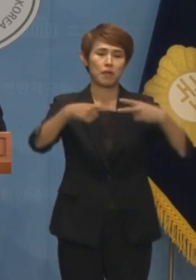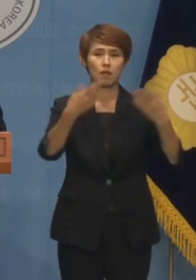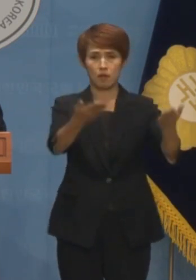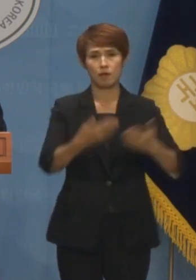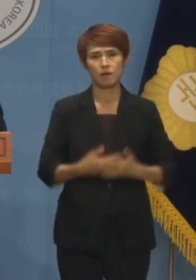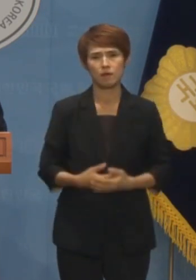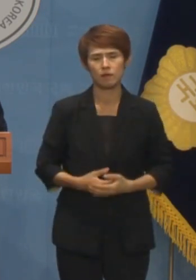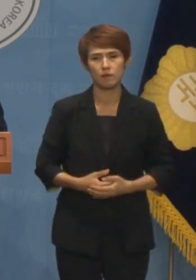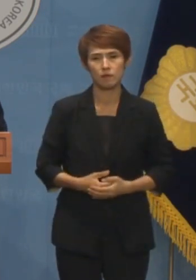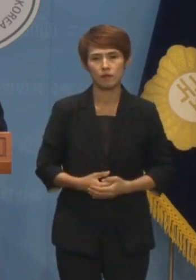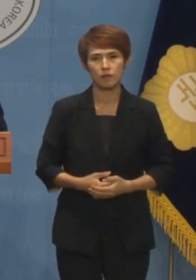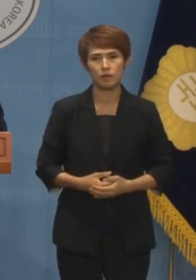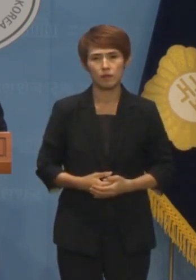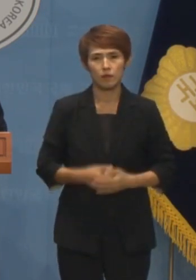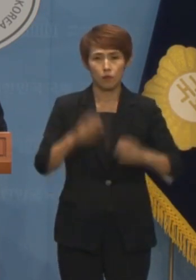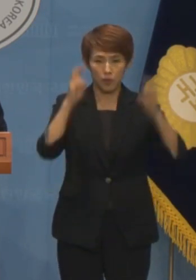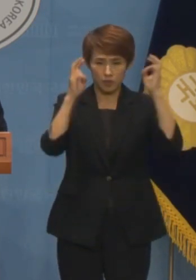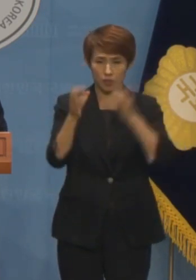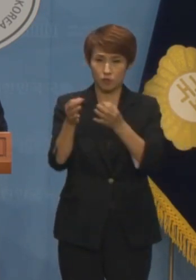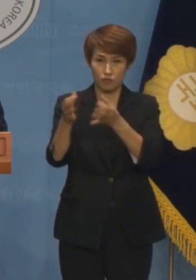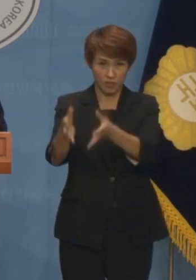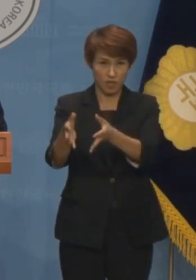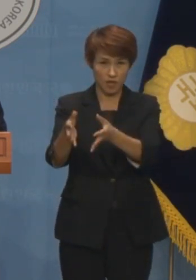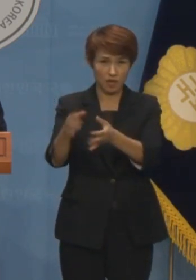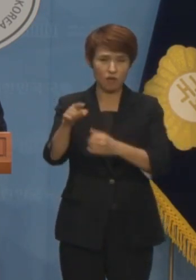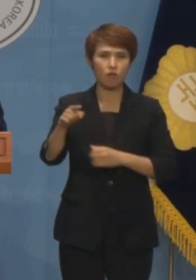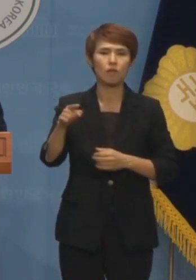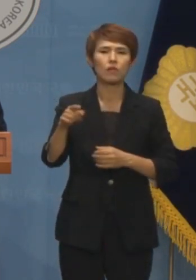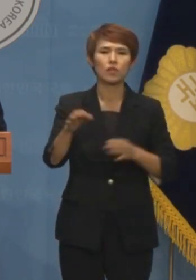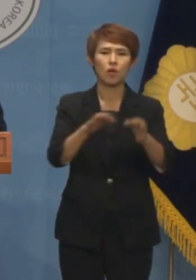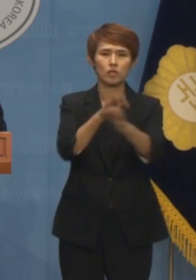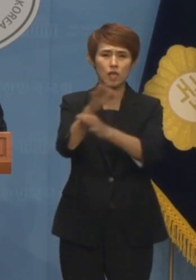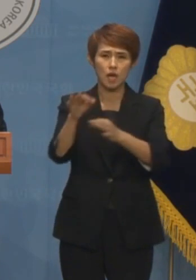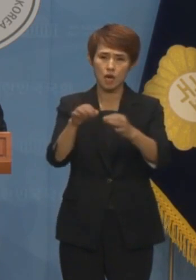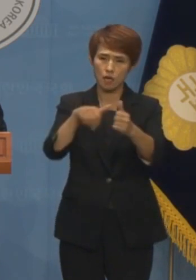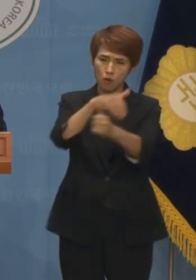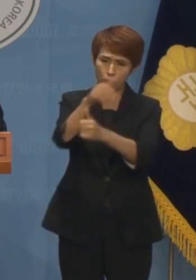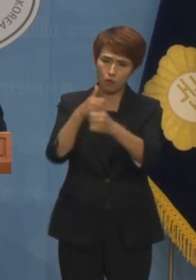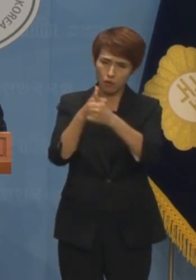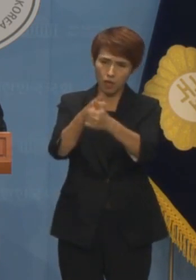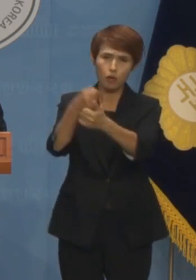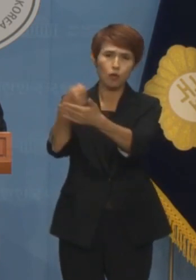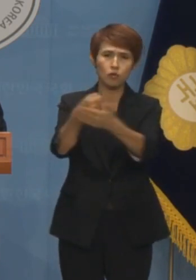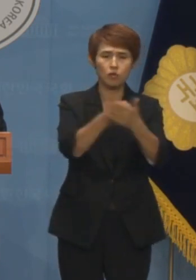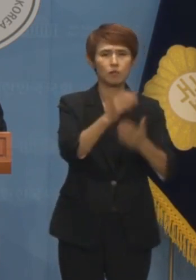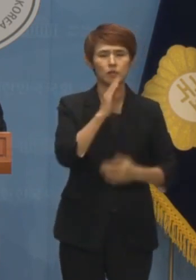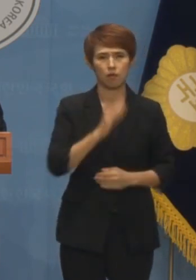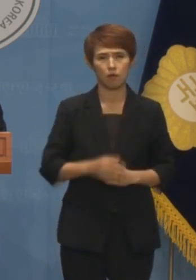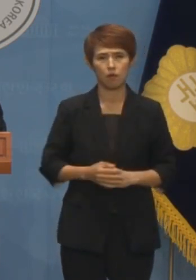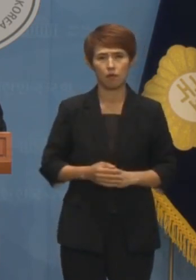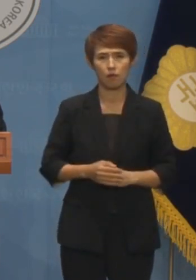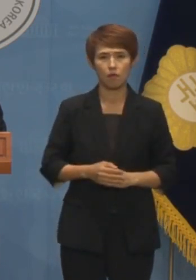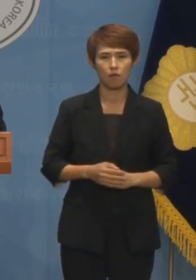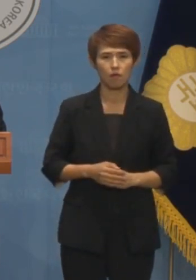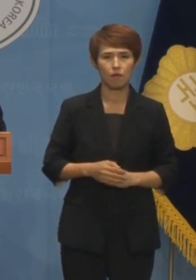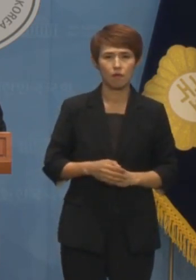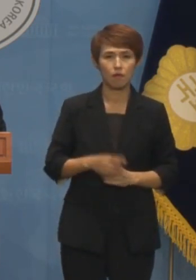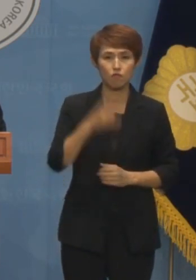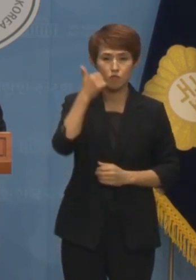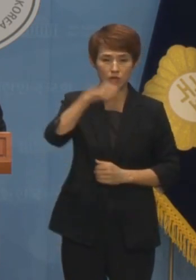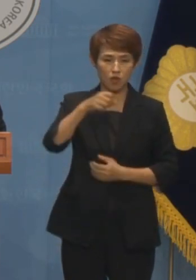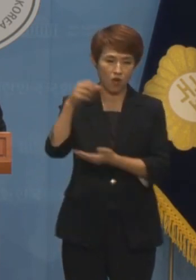합니다. 기업 투자는 경제 상황에 따라 결정되는 것이지 상속세를